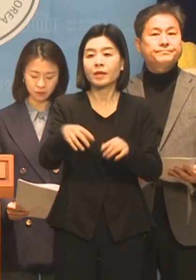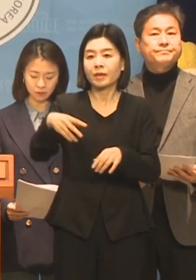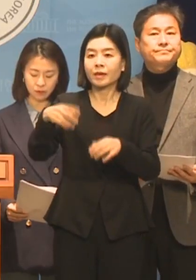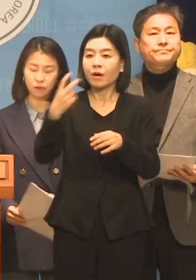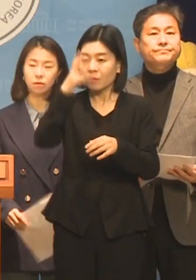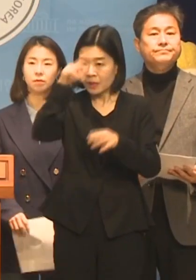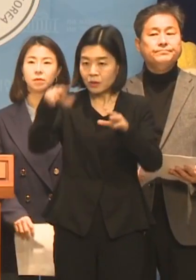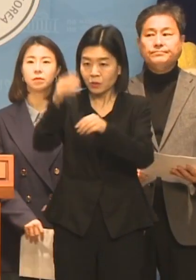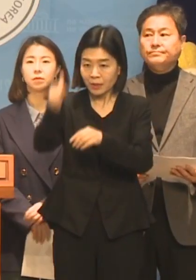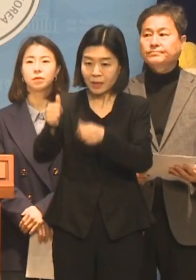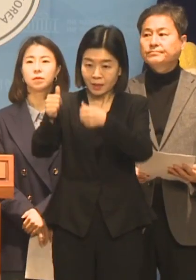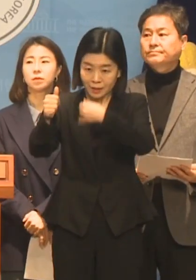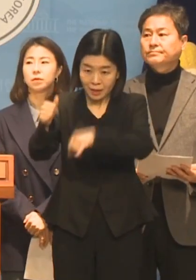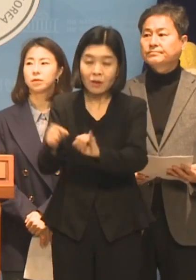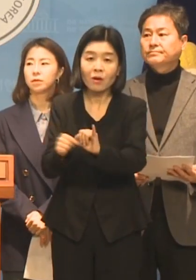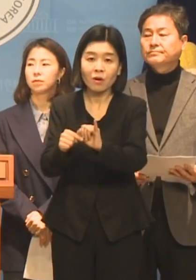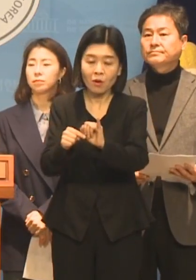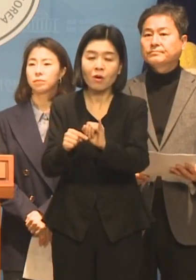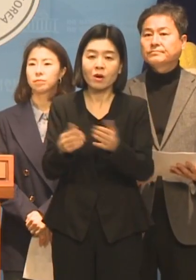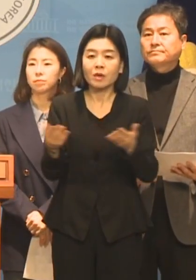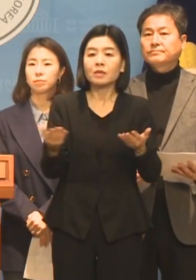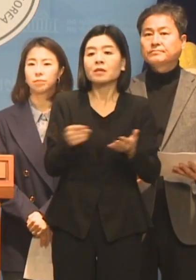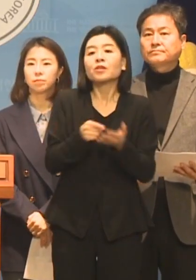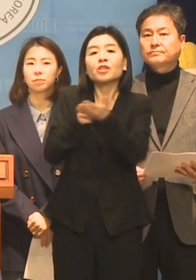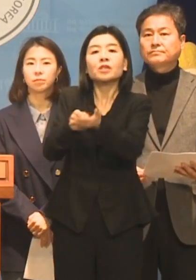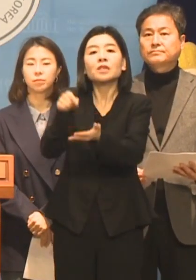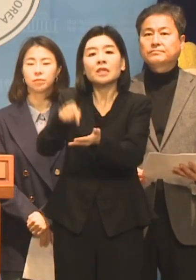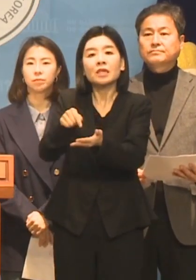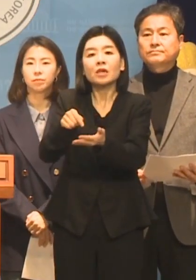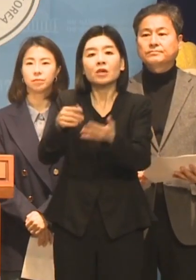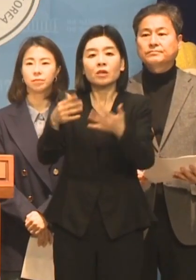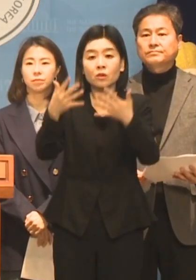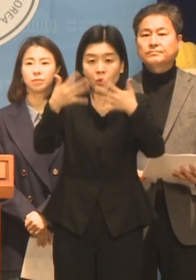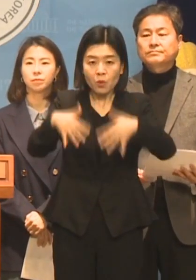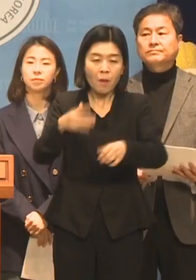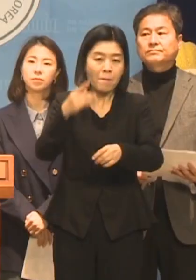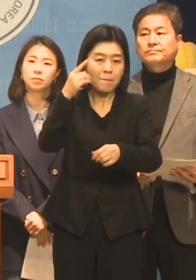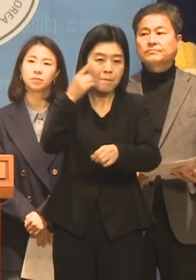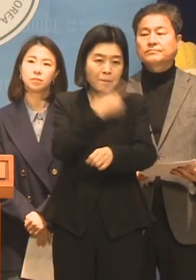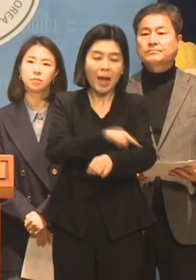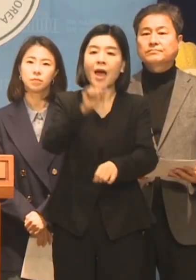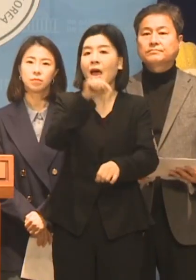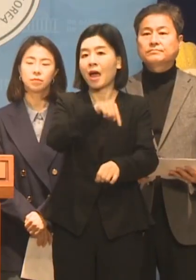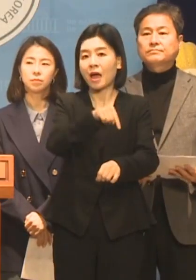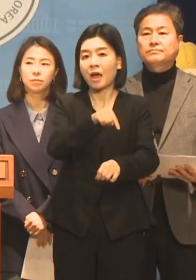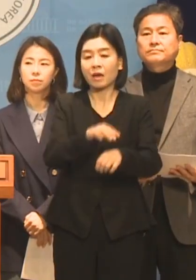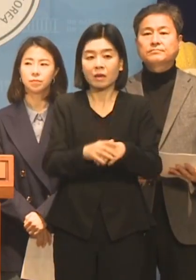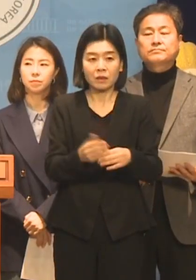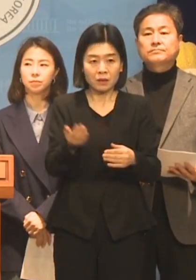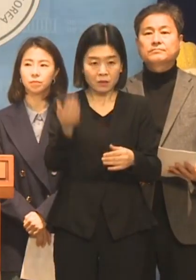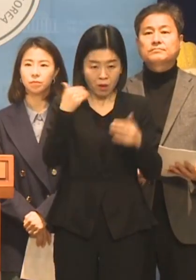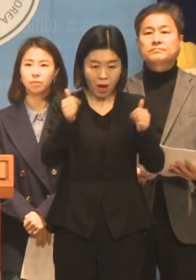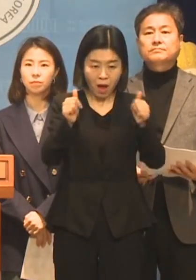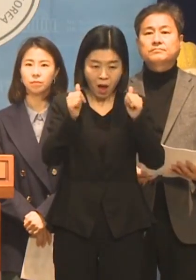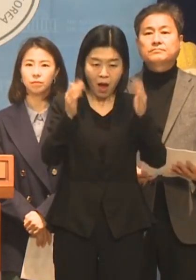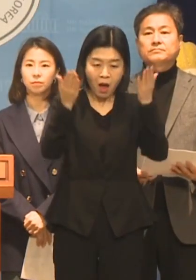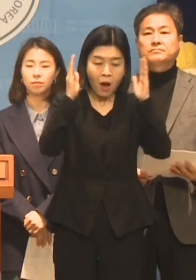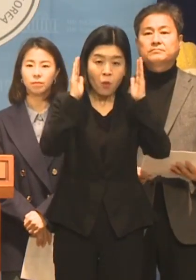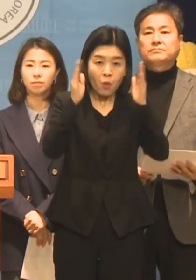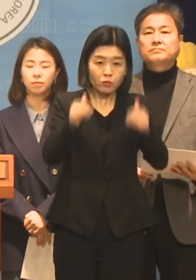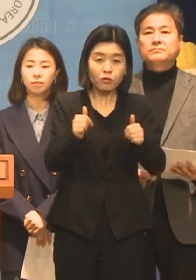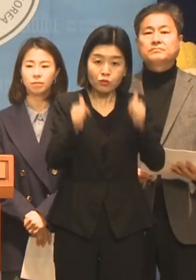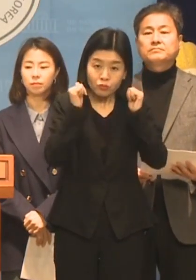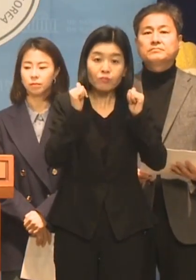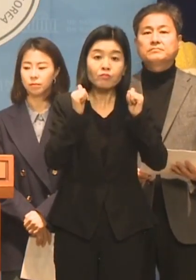문제에 대해 그동안 응시생들이 학위 취득 예정서를 제출하면 자격 요건을 갖추는 것으로